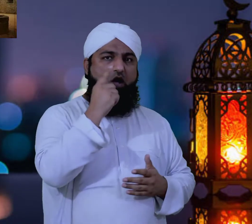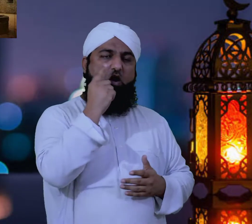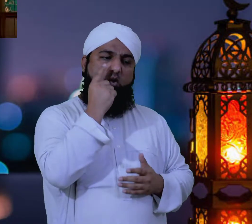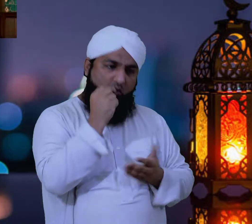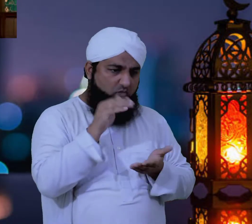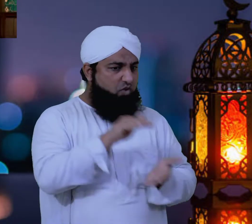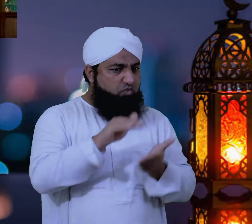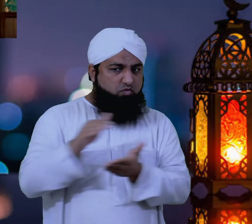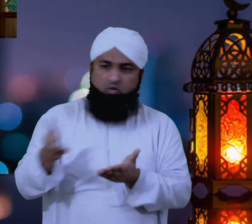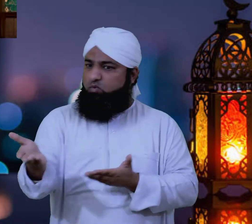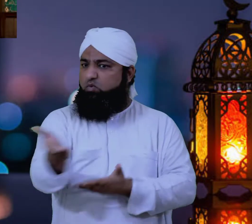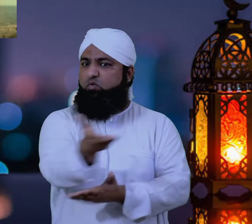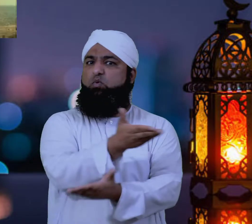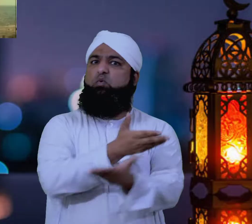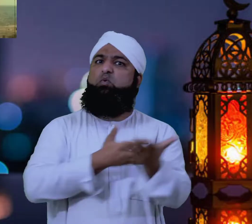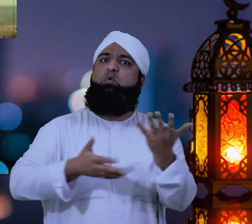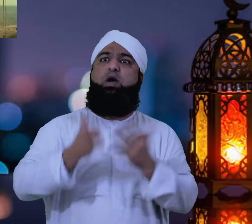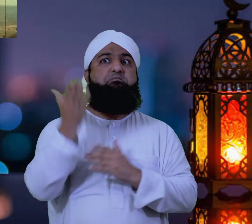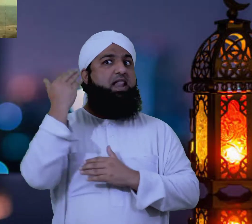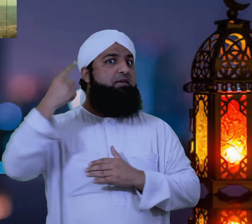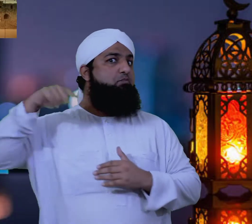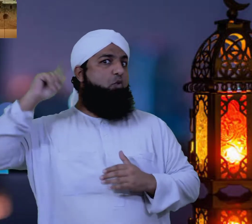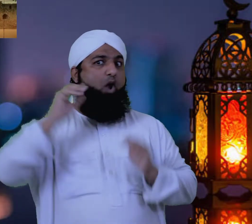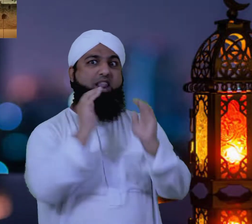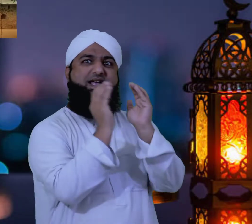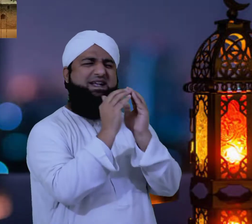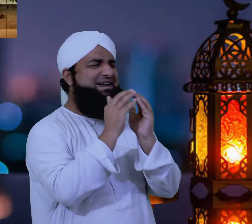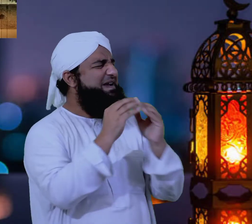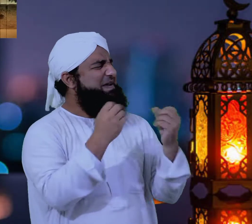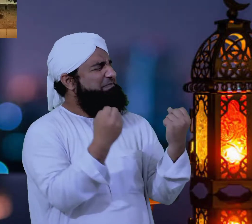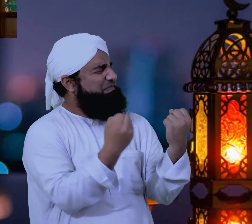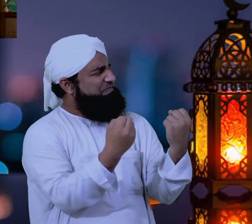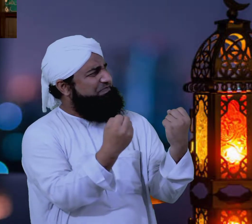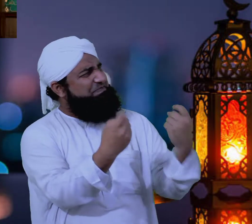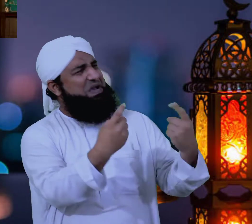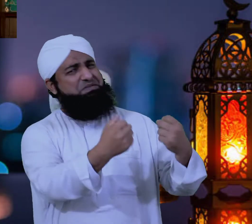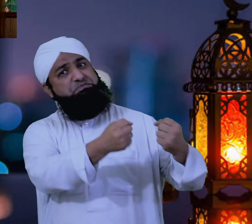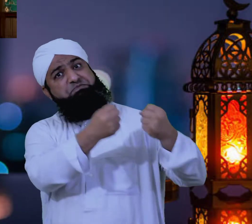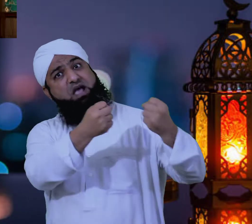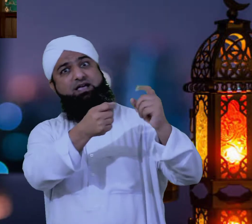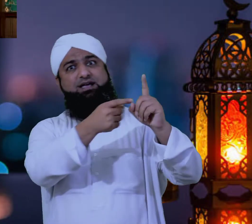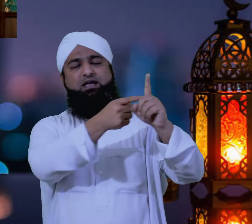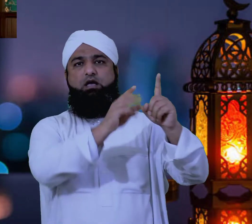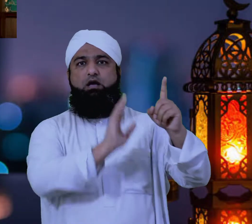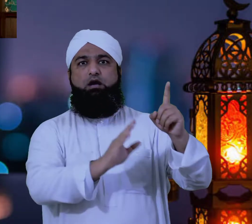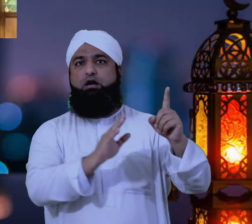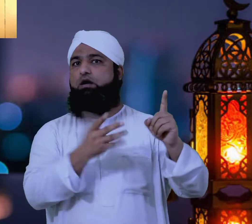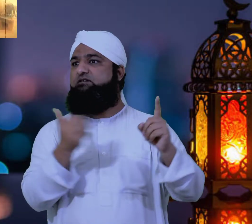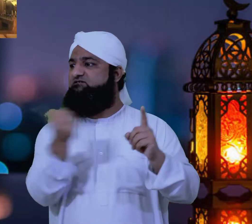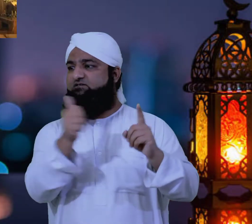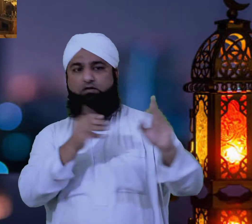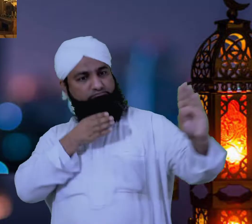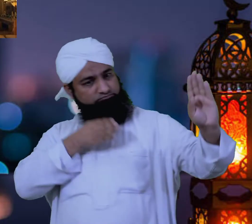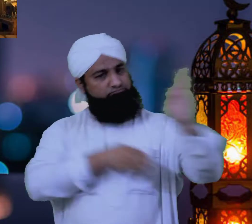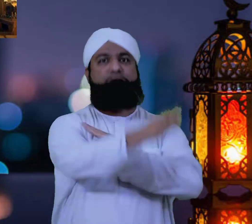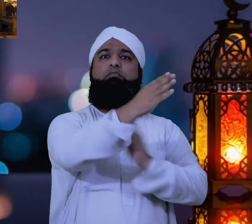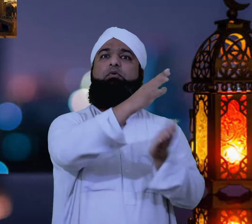ہے۔ وہ مکان جو تم نے بڑا مضبوط بنایا تھا، ان میں تمہارے دشمن آباد ہو گئے۔